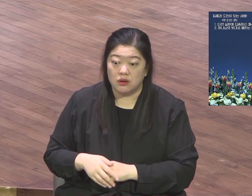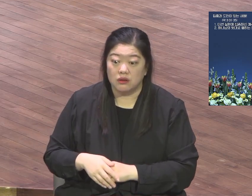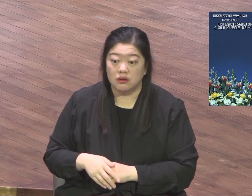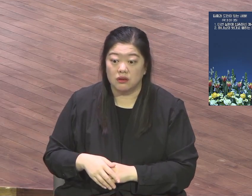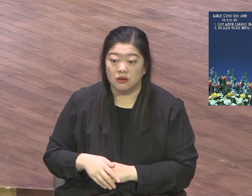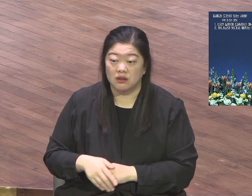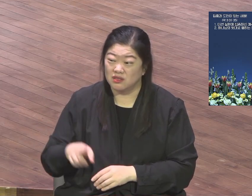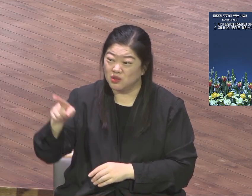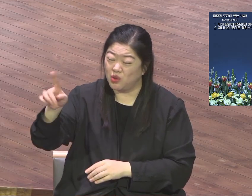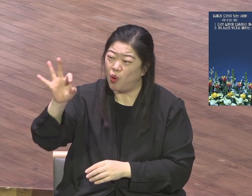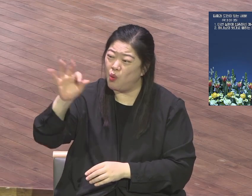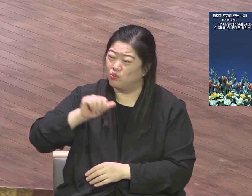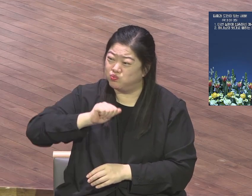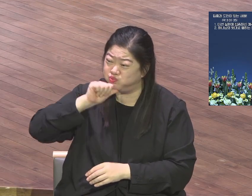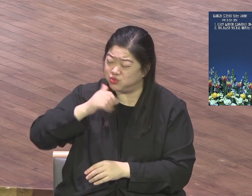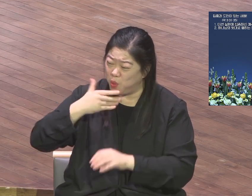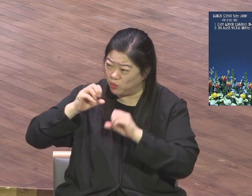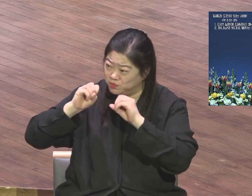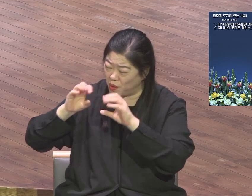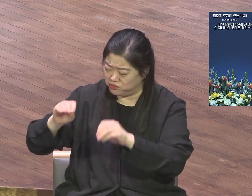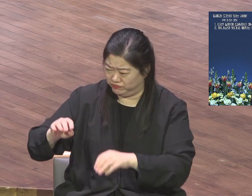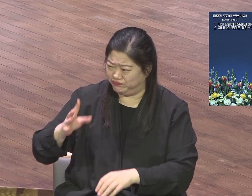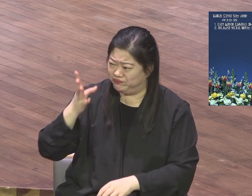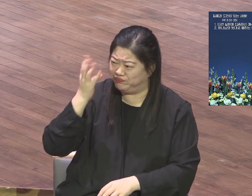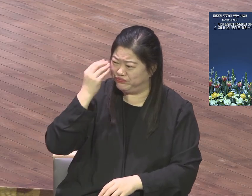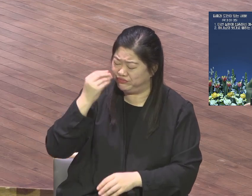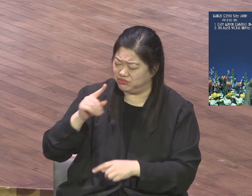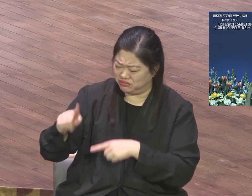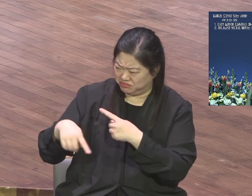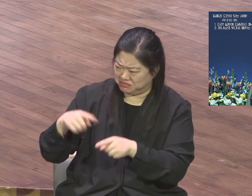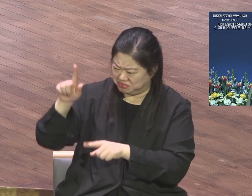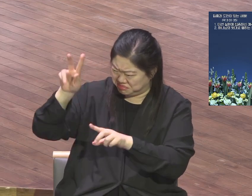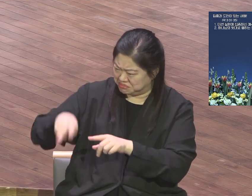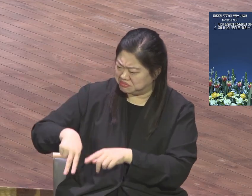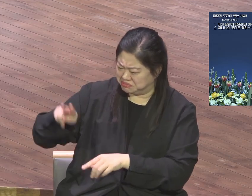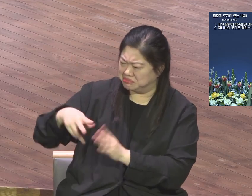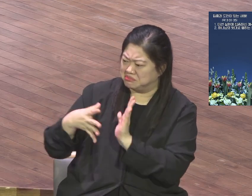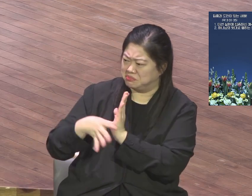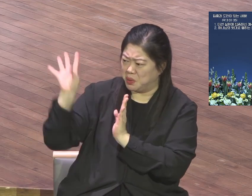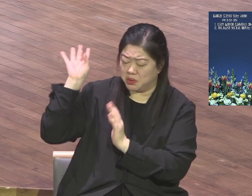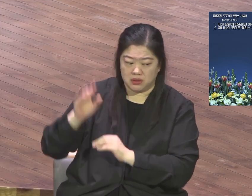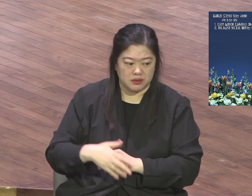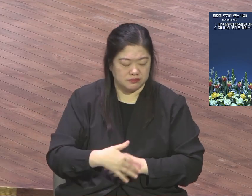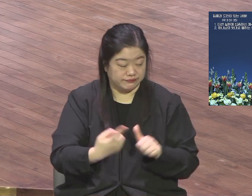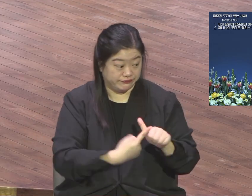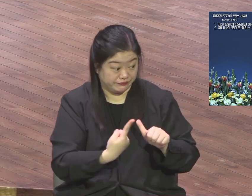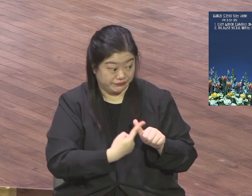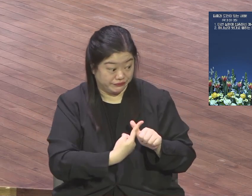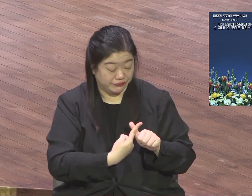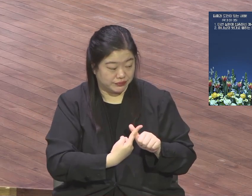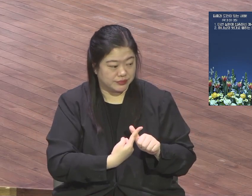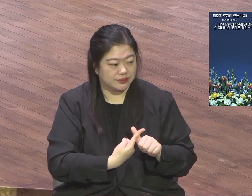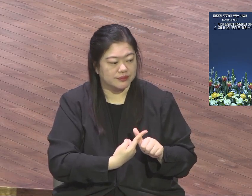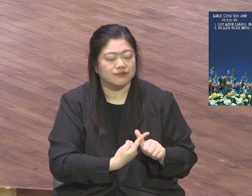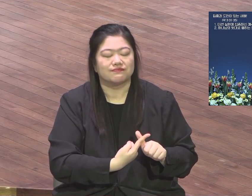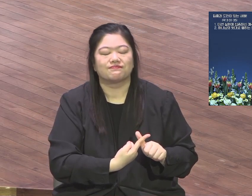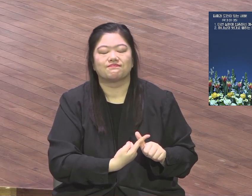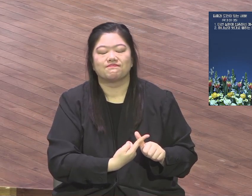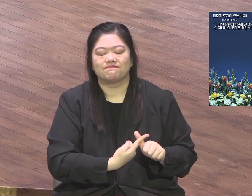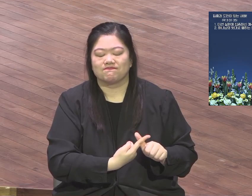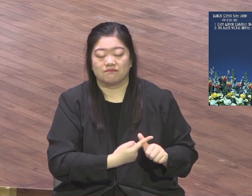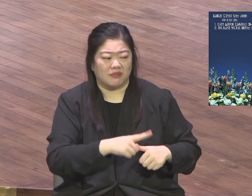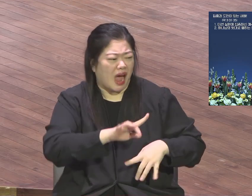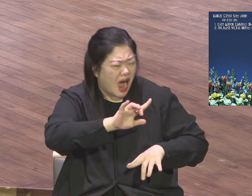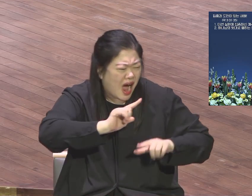네가 돈도 없는 주제에 능력도 없는 주제에 네가 뭔 주제에 네가 뭔 성교한다고 비방하지 마세요.